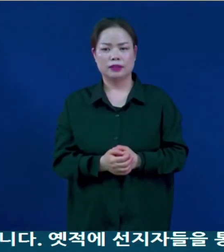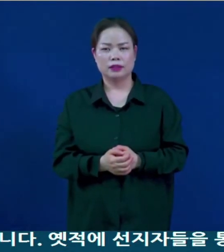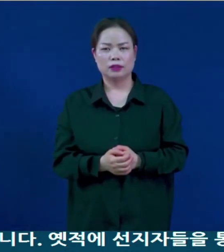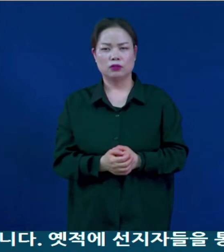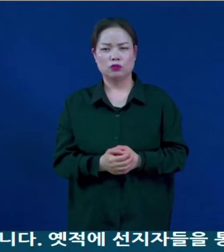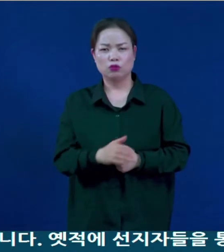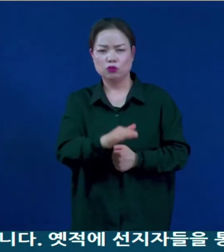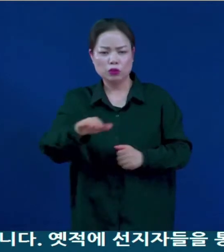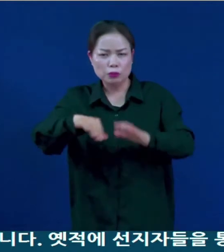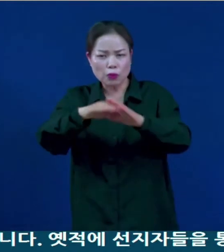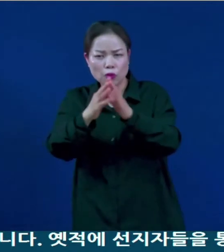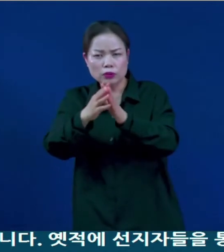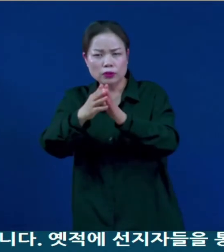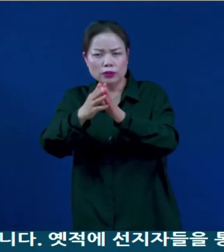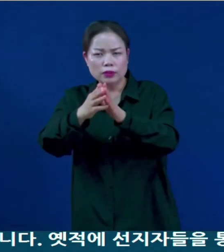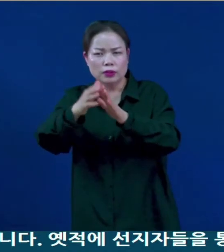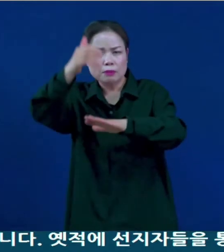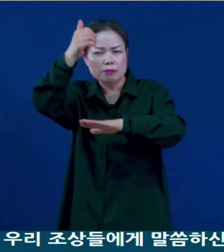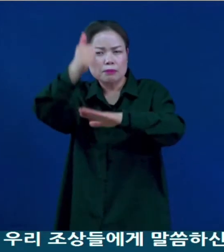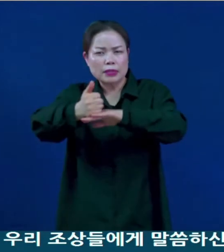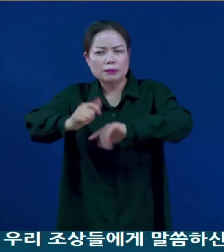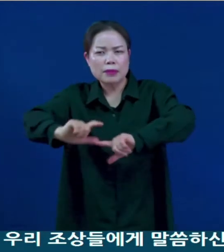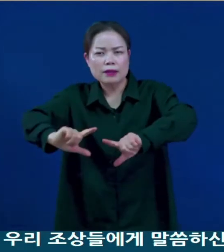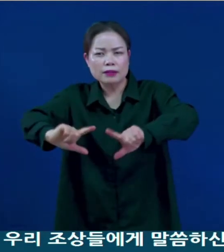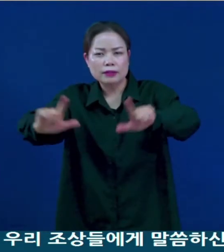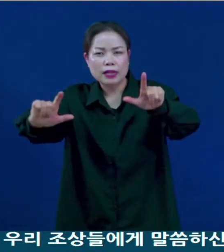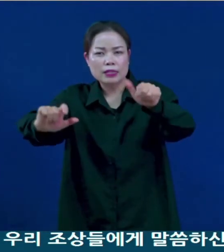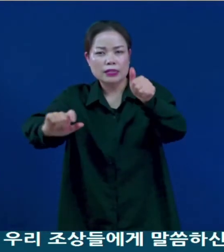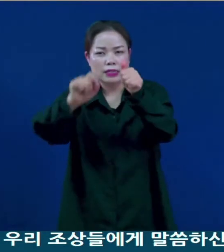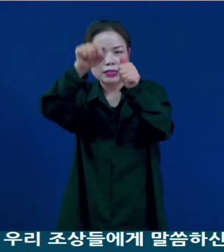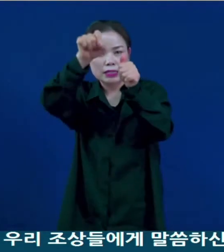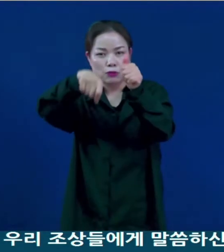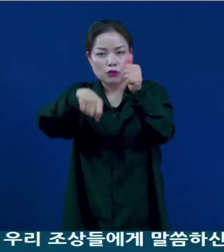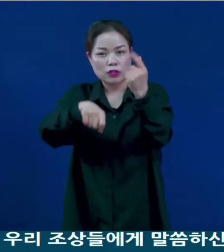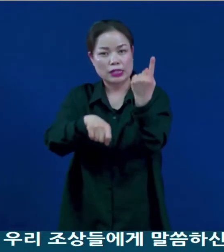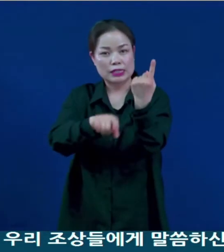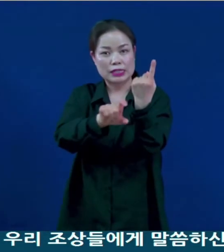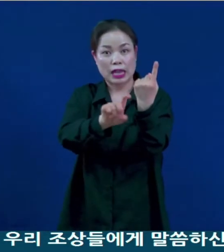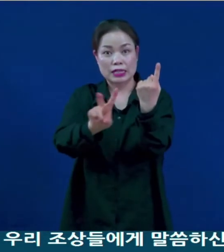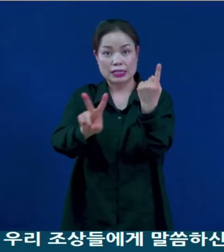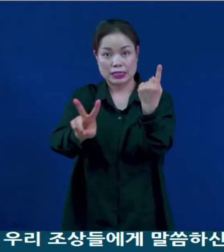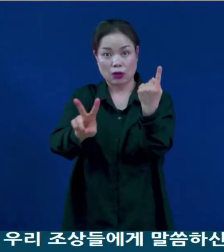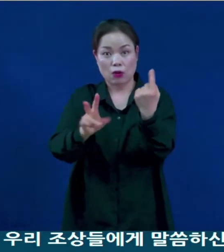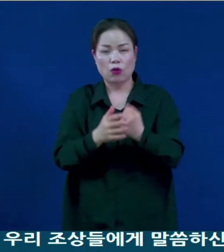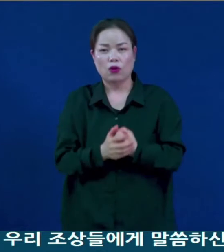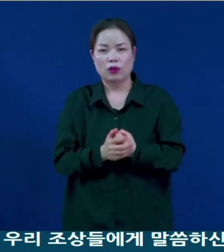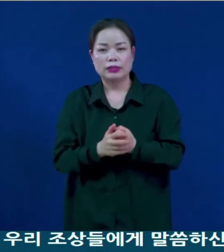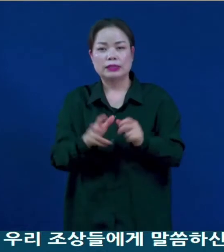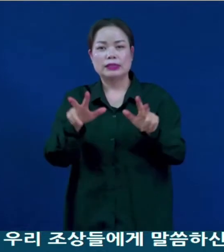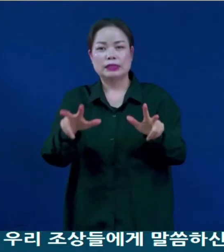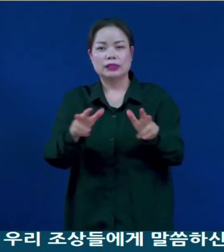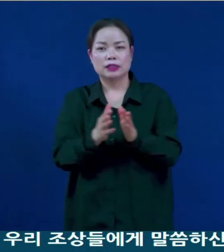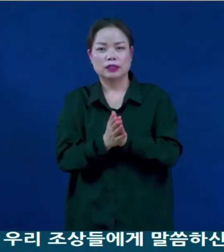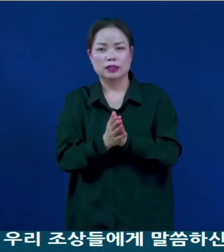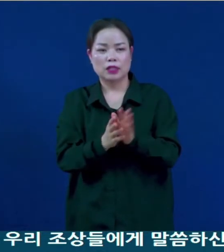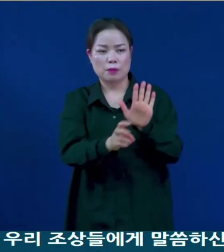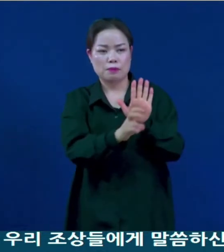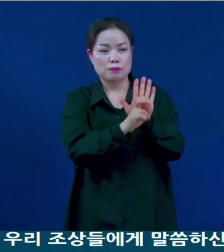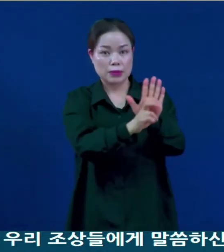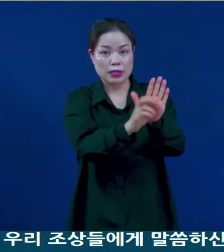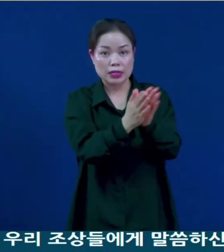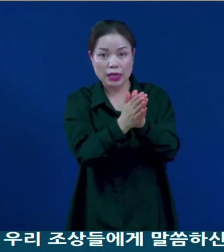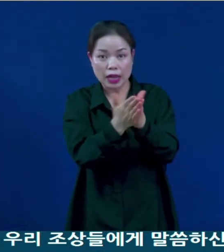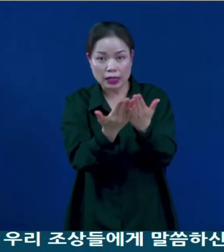여기 이 모든 날 마지막이라고 하는 히브리서 1장 2절의 그 말씀이 지금 미가서 4장